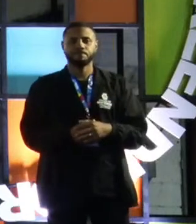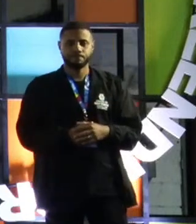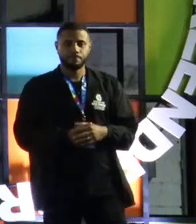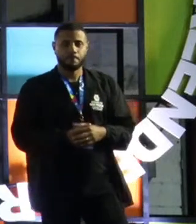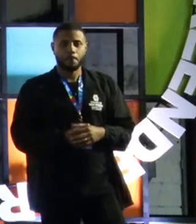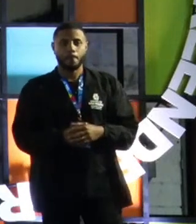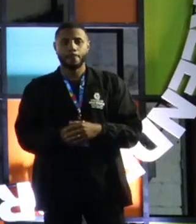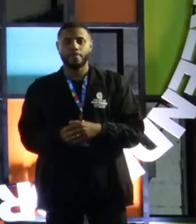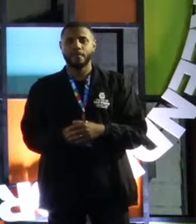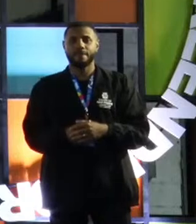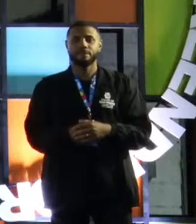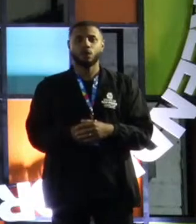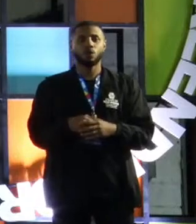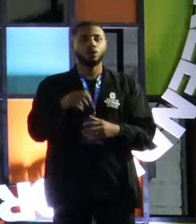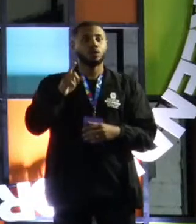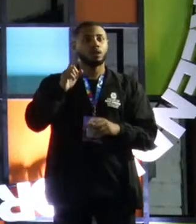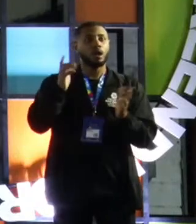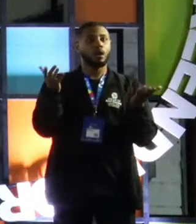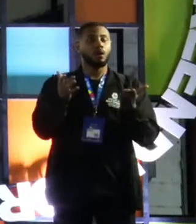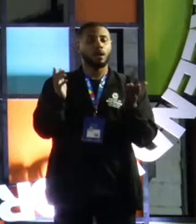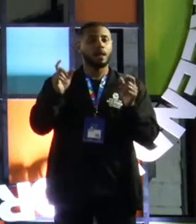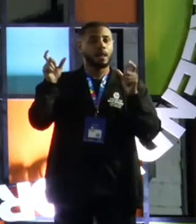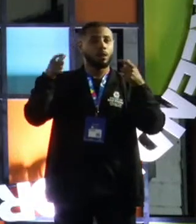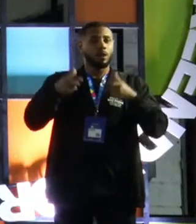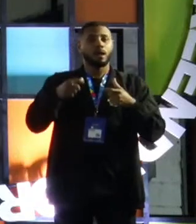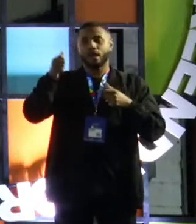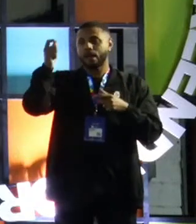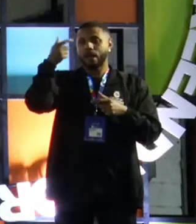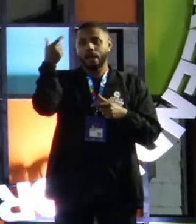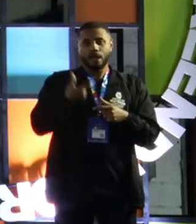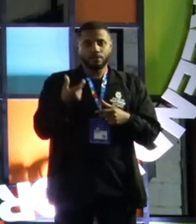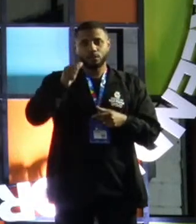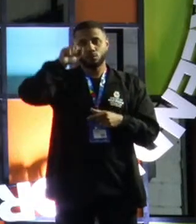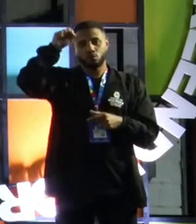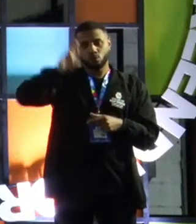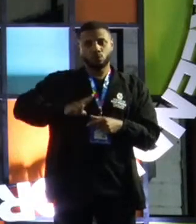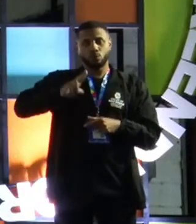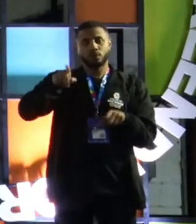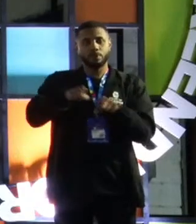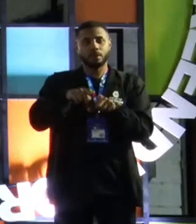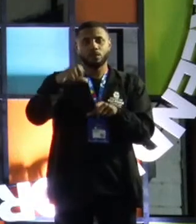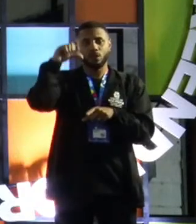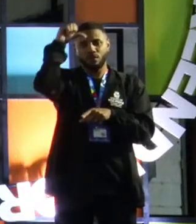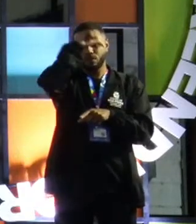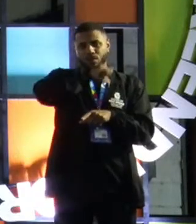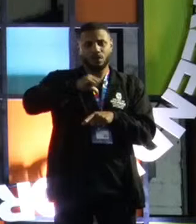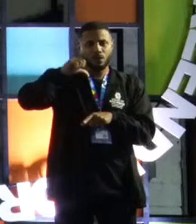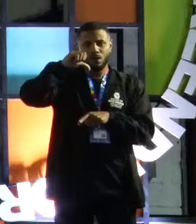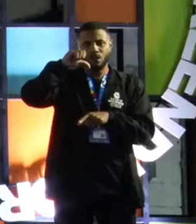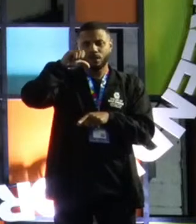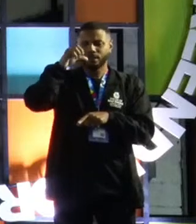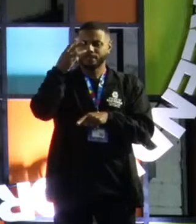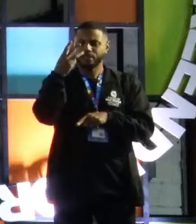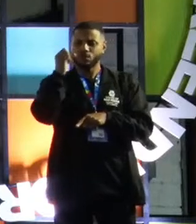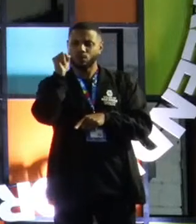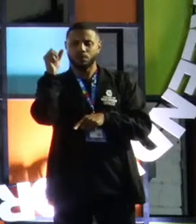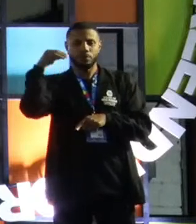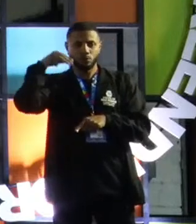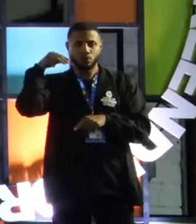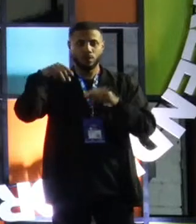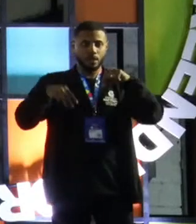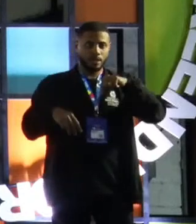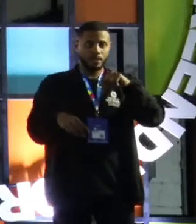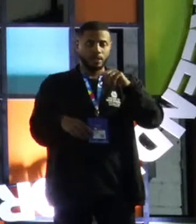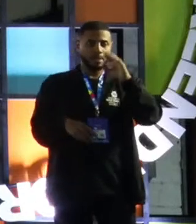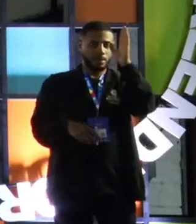A gente só está perdendo aqui para a África do Sul, tá? A África do Sul é o primeiro país com 9 horas e 38, o Brasil está com 9 horas e